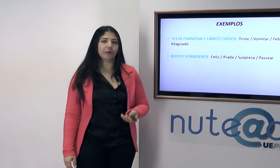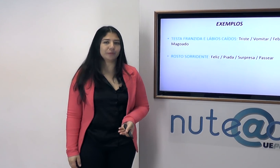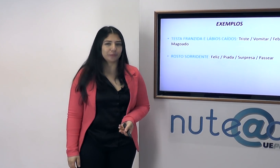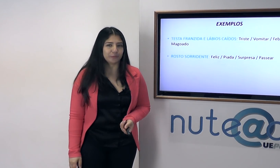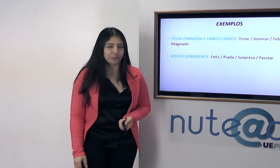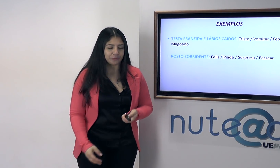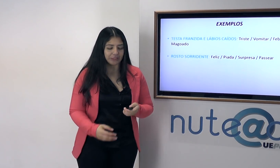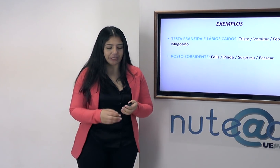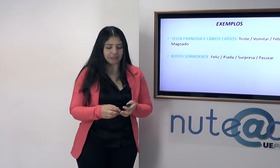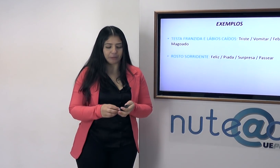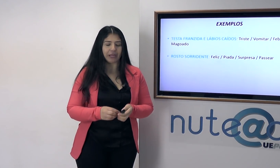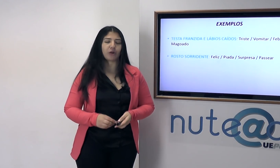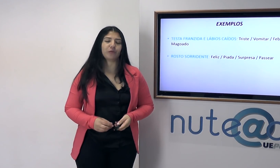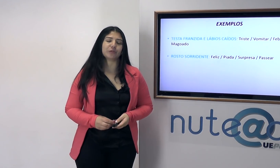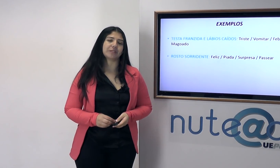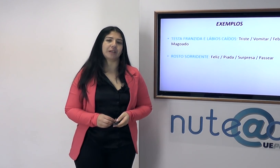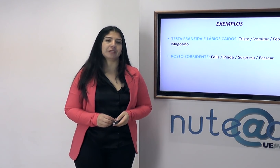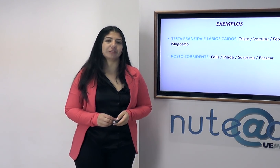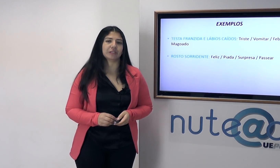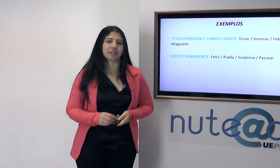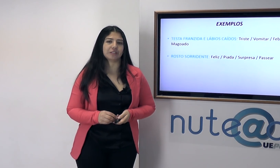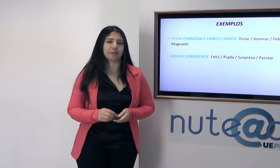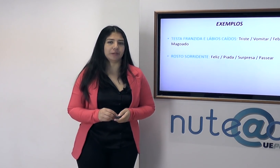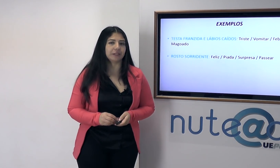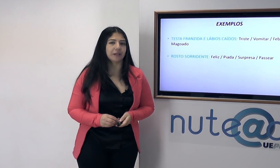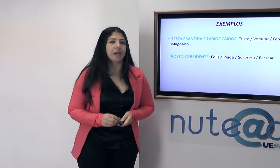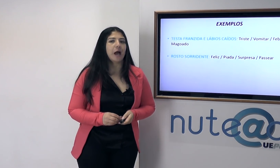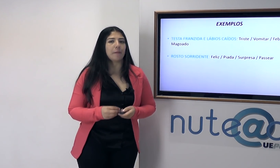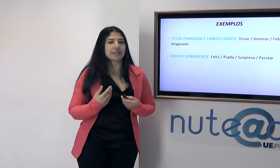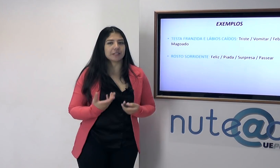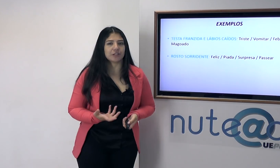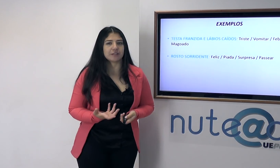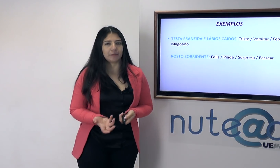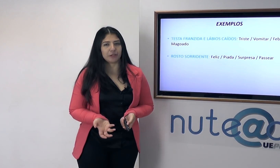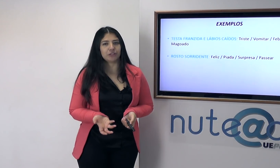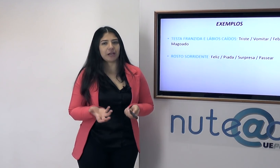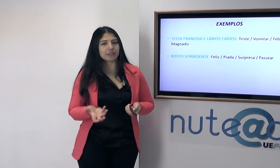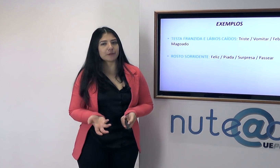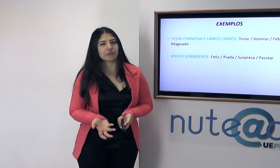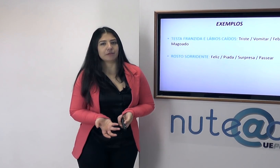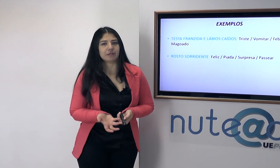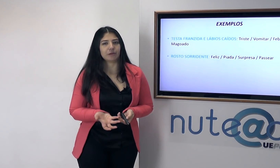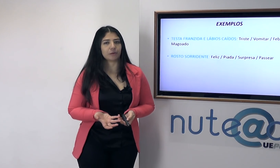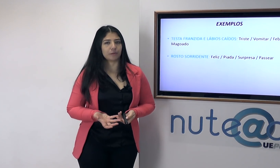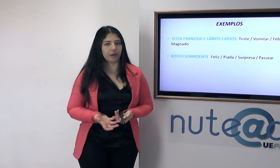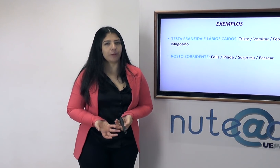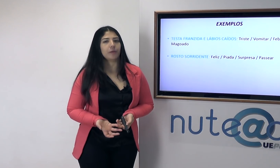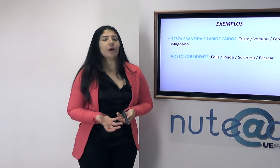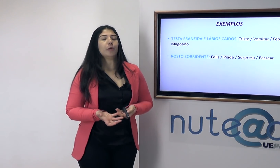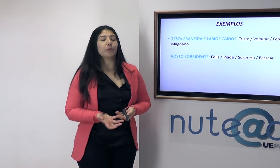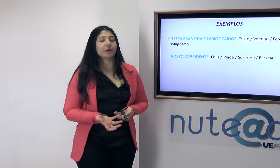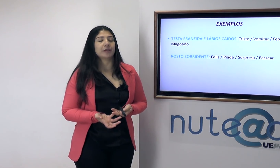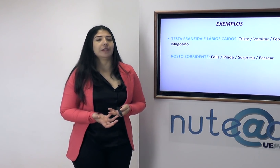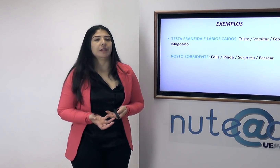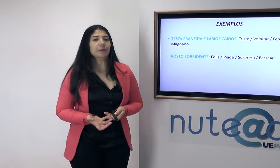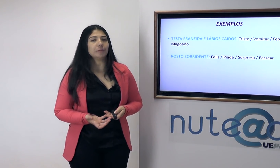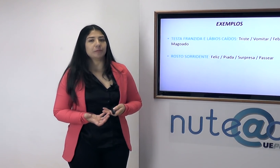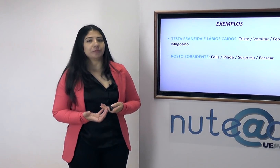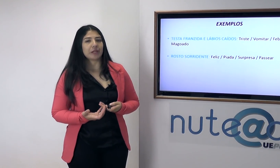vou trabalhar com vocês durante a disciplina bastante essa parte da expressão facial e corporal, porque é